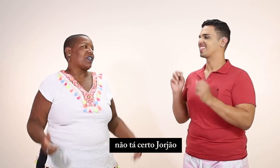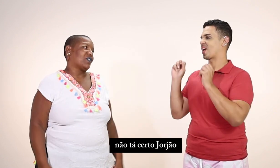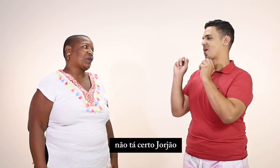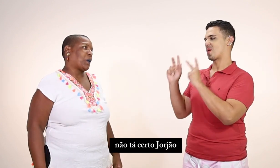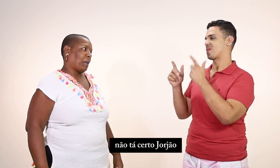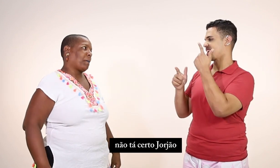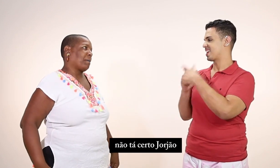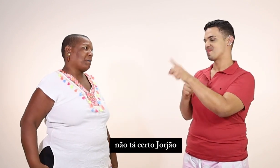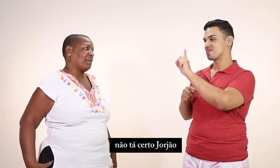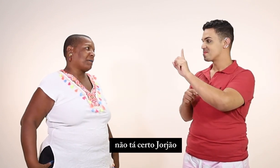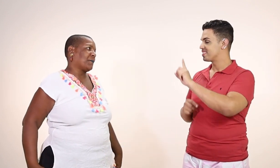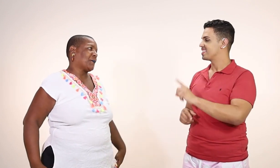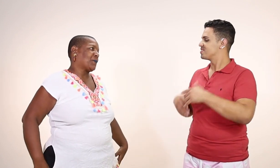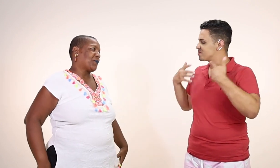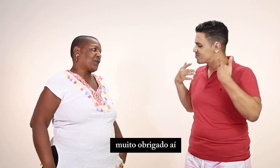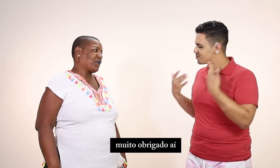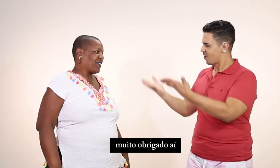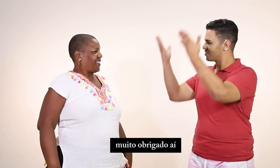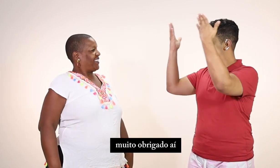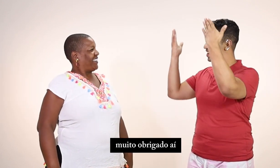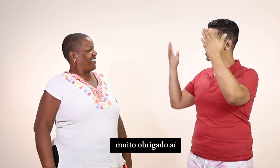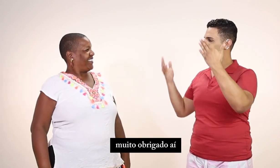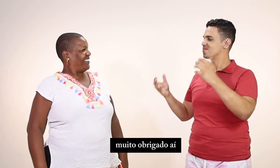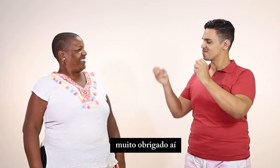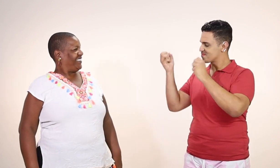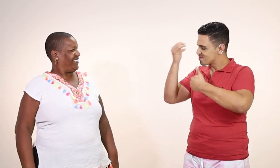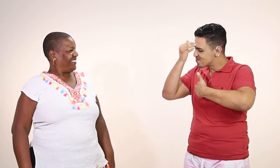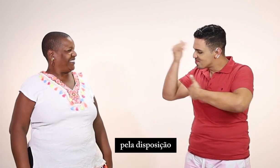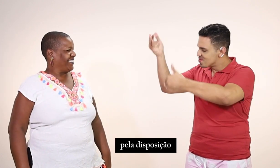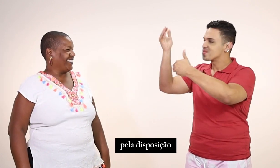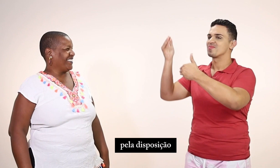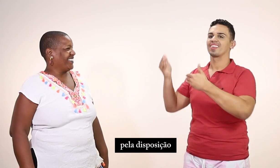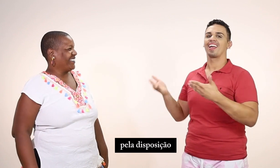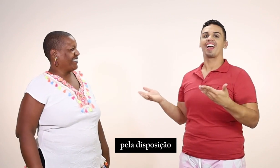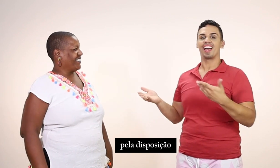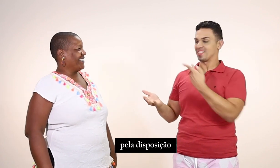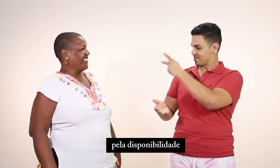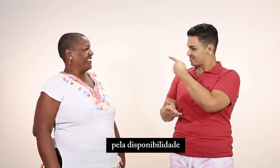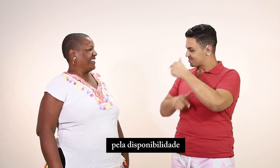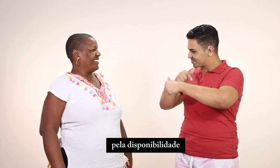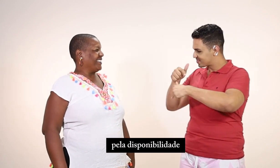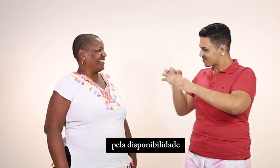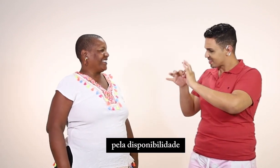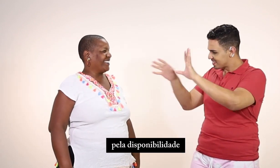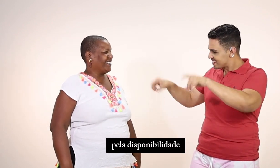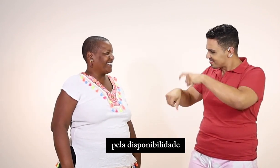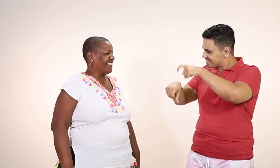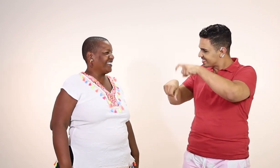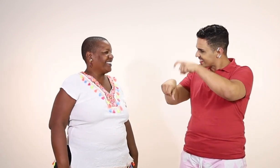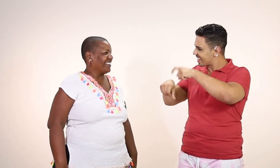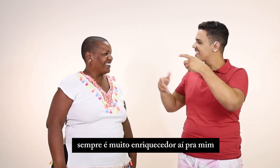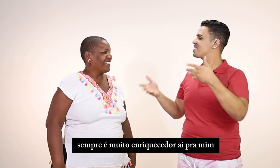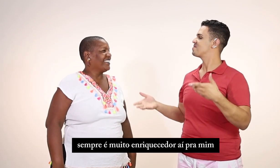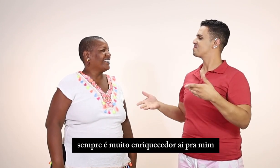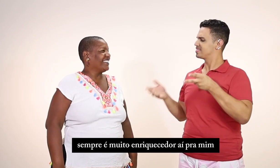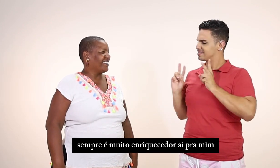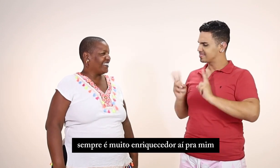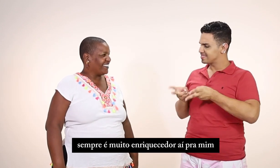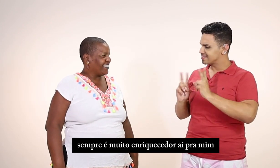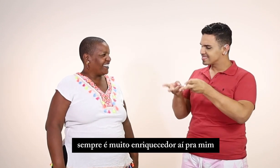certo. Jorjão, muito obrigado aí pela disposição, pela disponibilidade. Sempre é